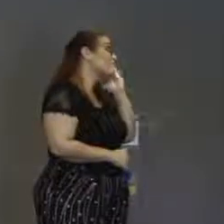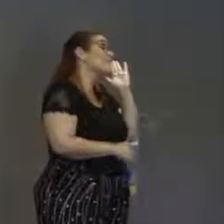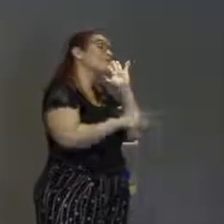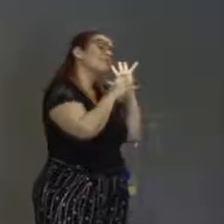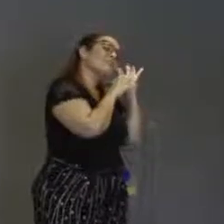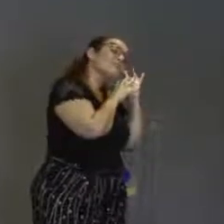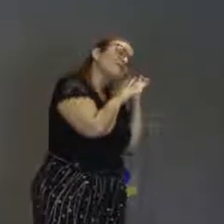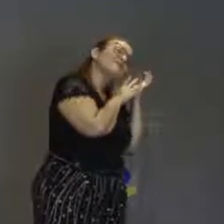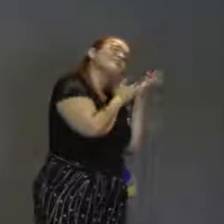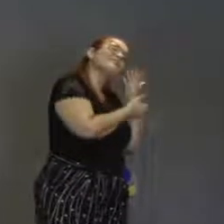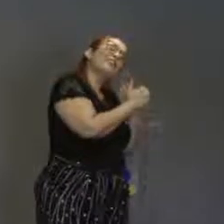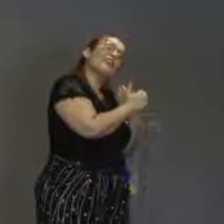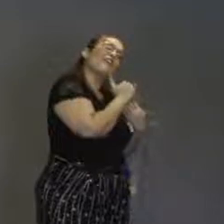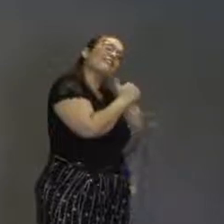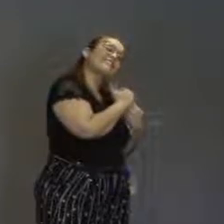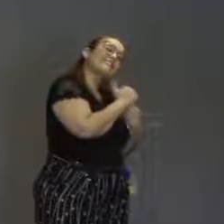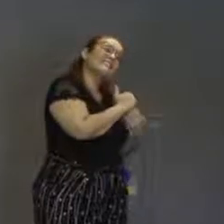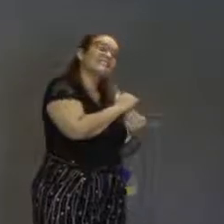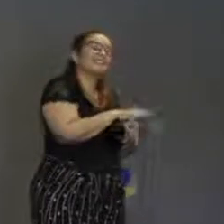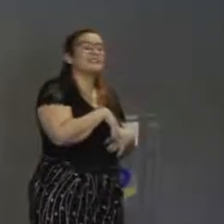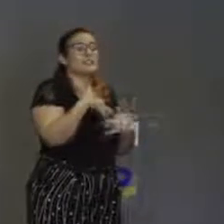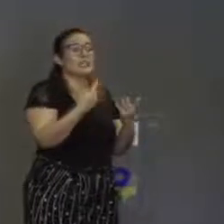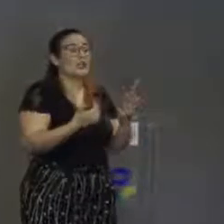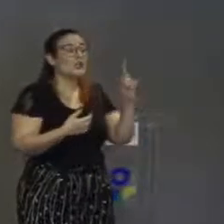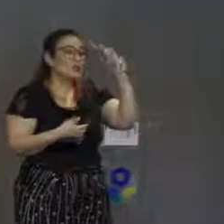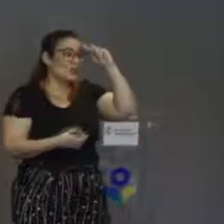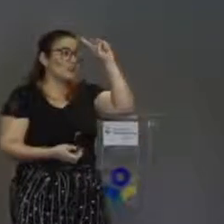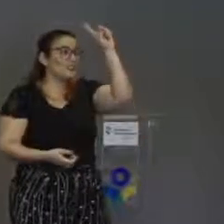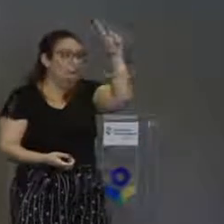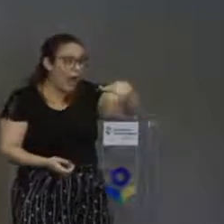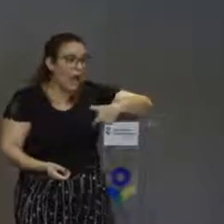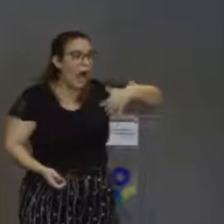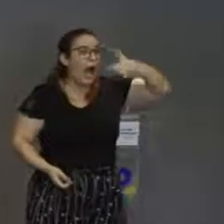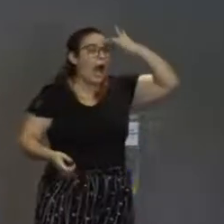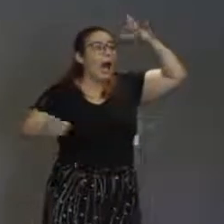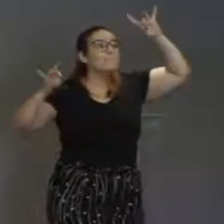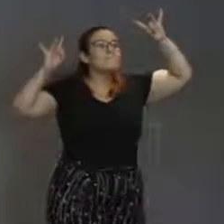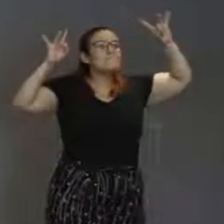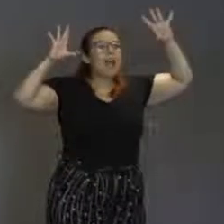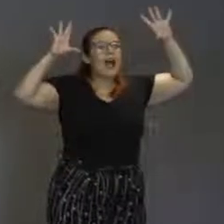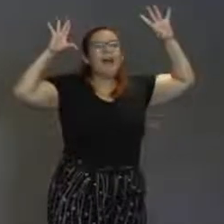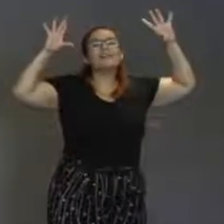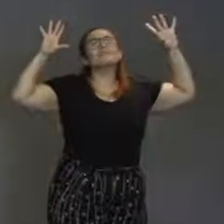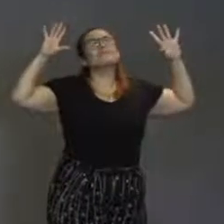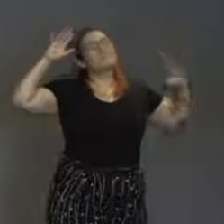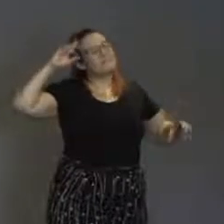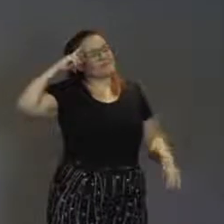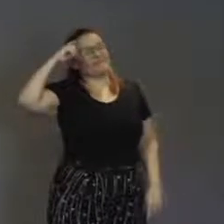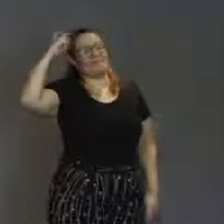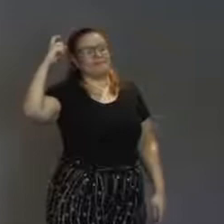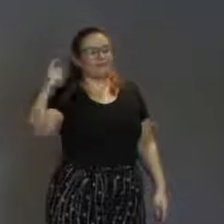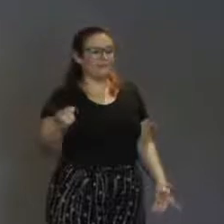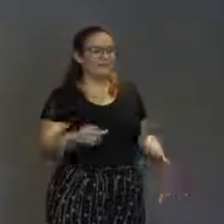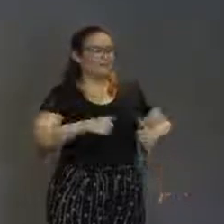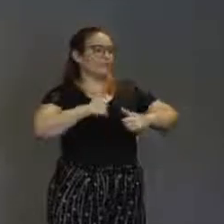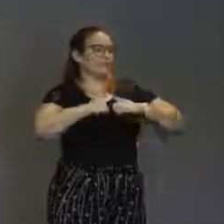conselheiro. E daí, no dia seguinte, pluf, eureka, aparece, ou a gente vai tomar banho, porque a gente tira a atenção